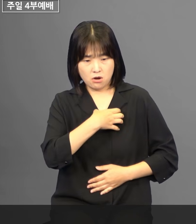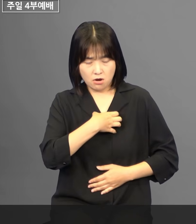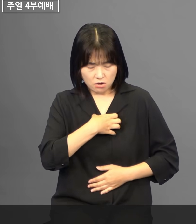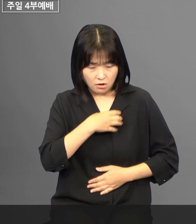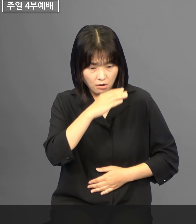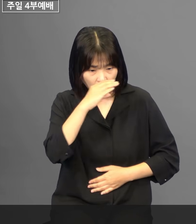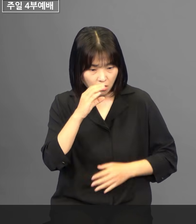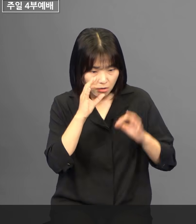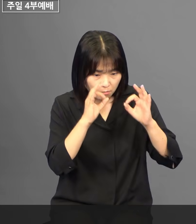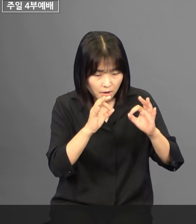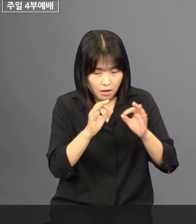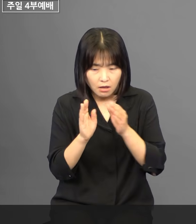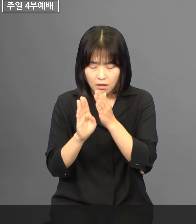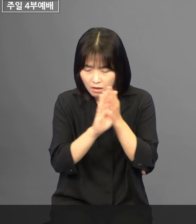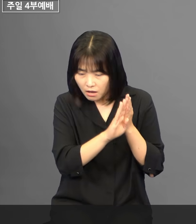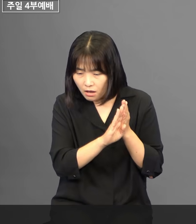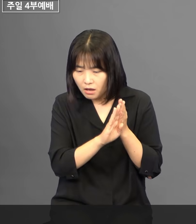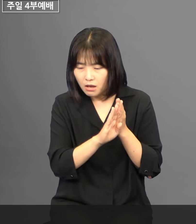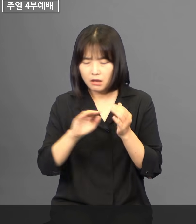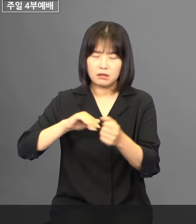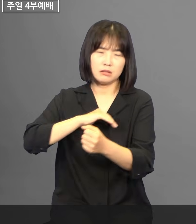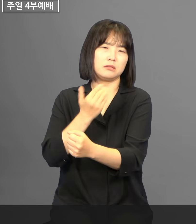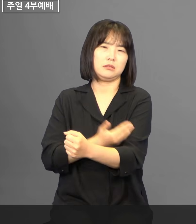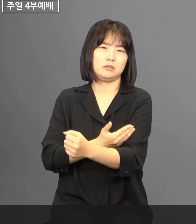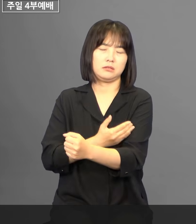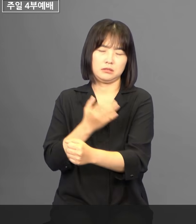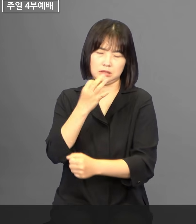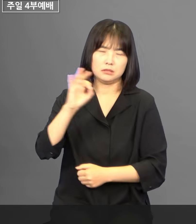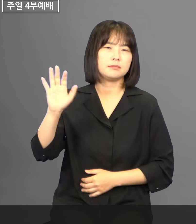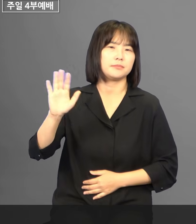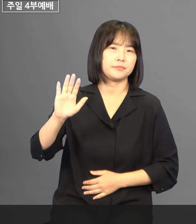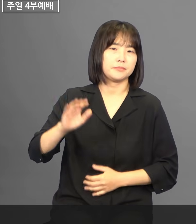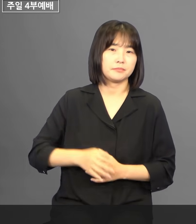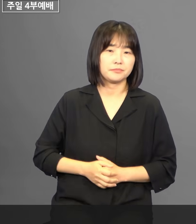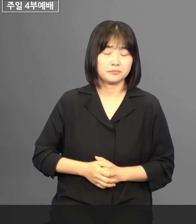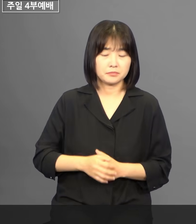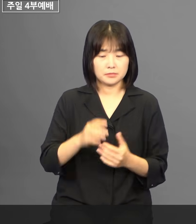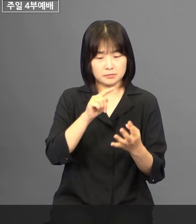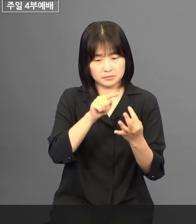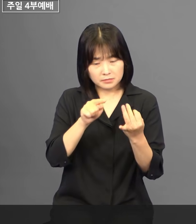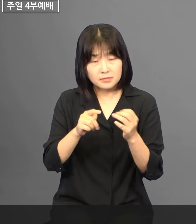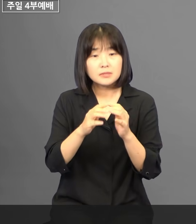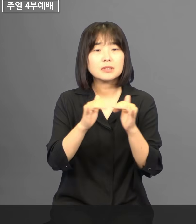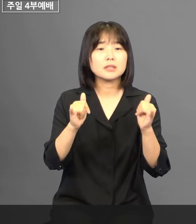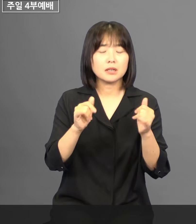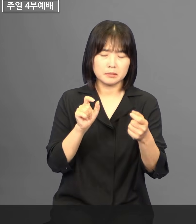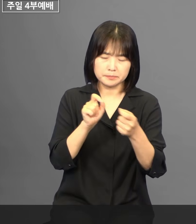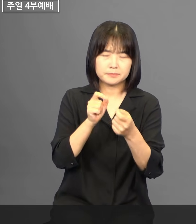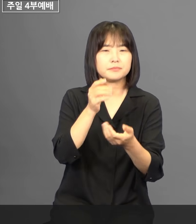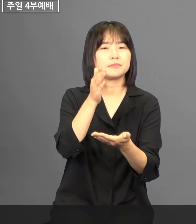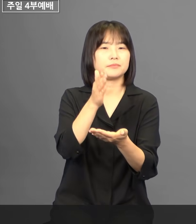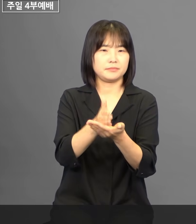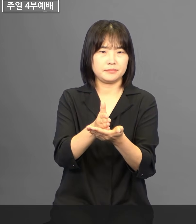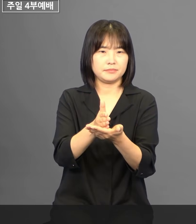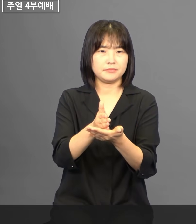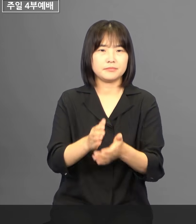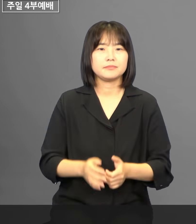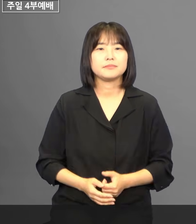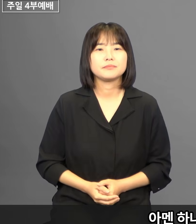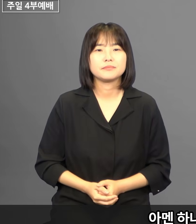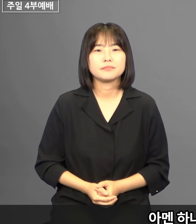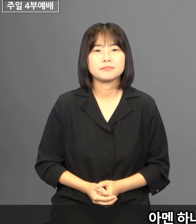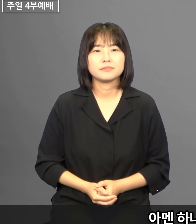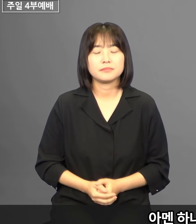겉으로는 경건하게 보이나 경건함의 능력은 부인할 것입니다. 그대는 이런 사람들을 멀리